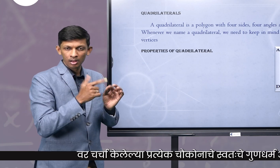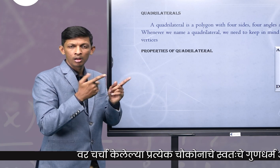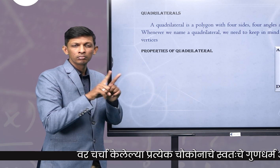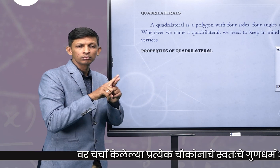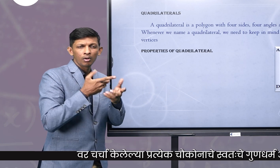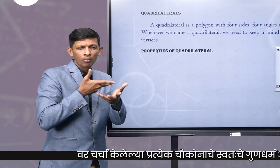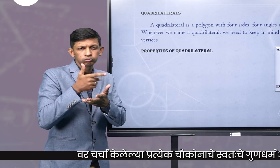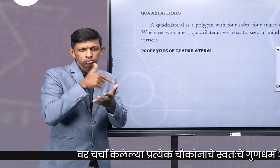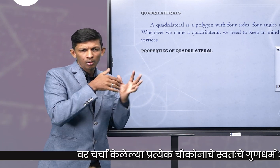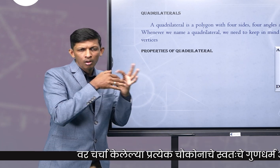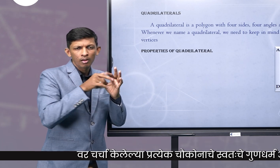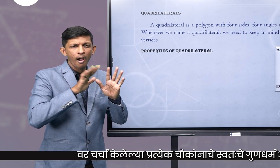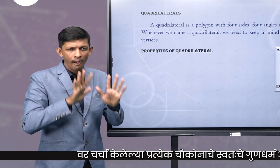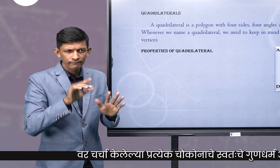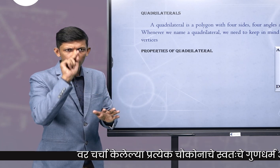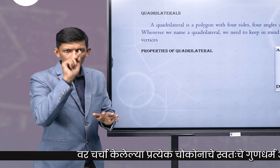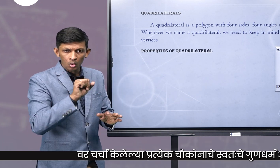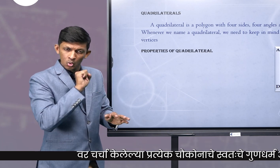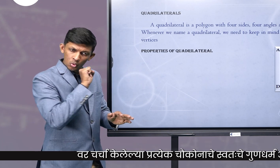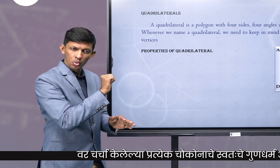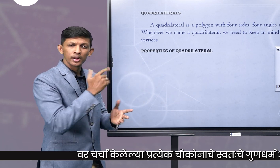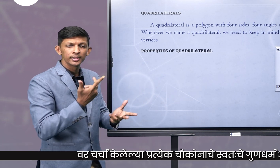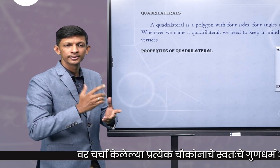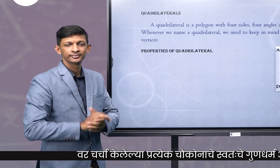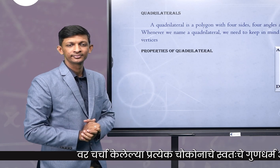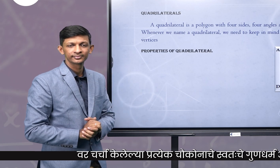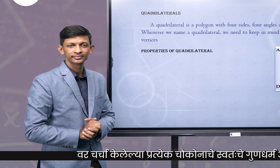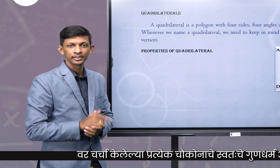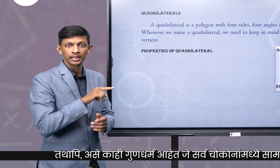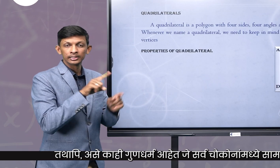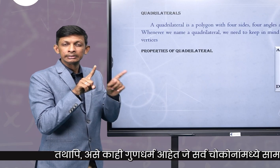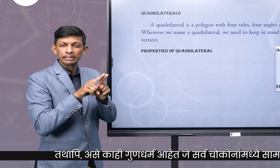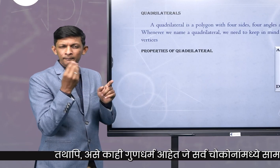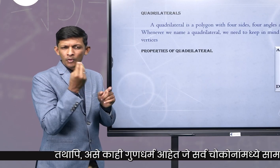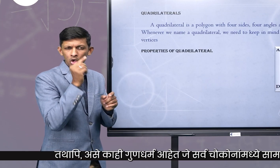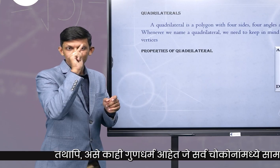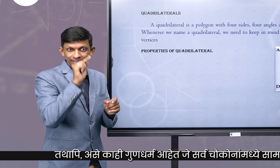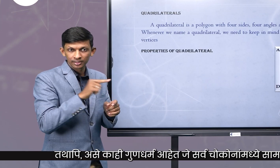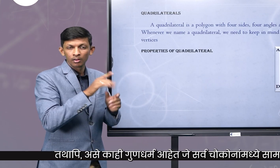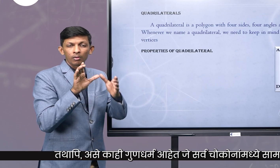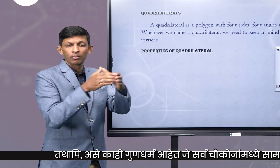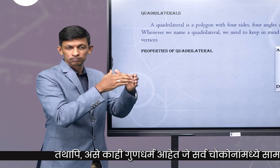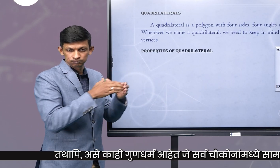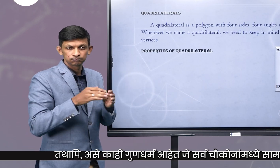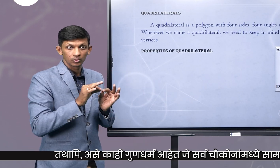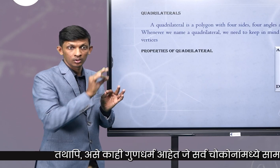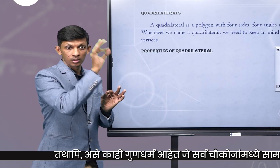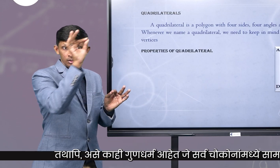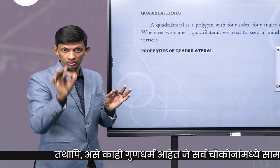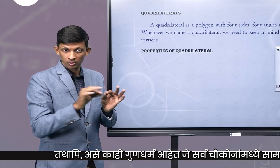वर चर्चा केलेल्या प्रत्येक चौकोनाचे स्वतःचे गुणधर्म आहेत. तथापि असे काही गुणधर्म आहेत जे सर्व चौकोनांमध्ये